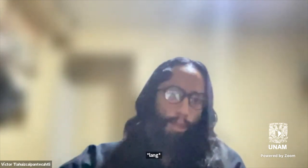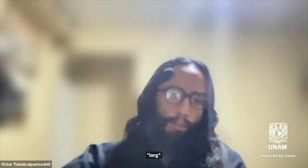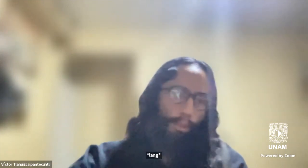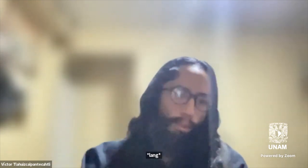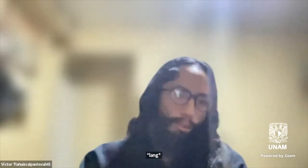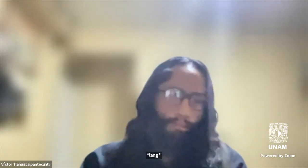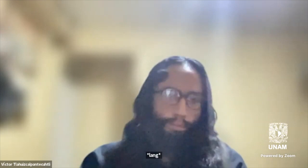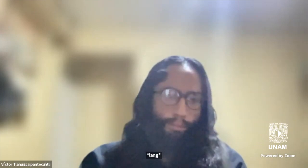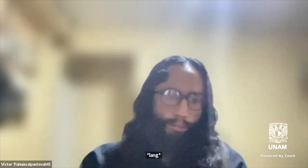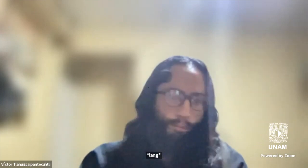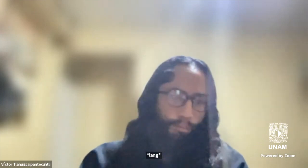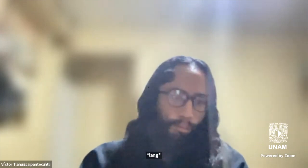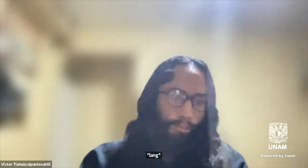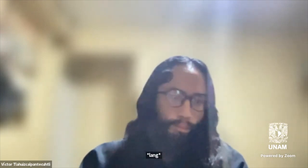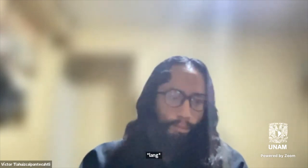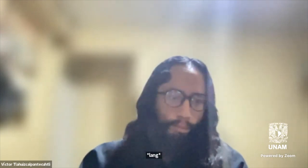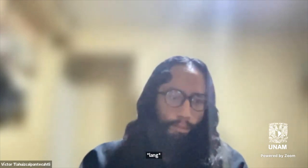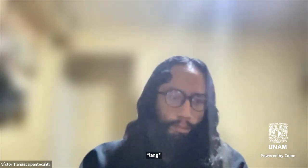vhgr.80@gmail.com.